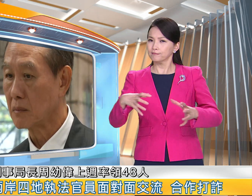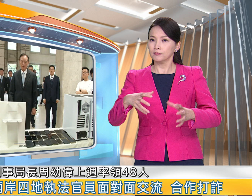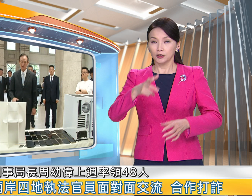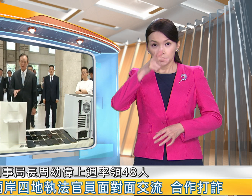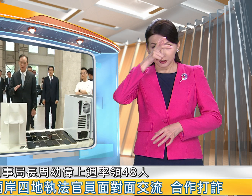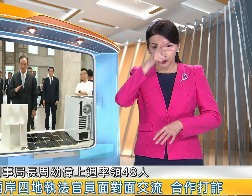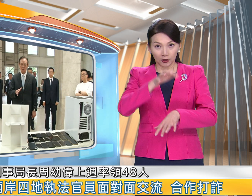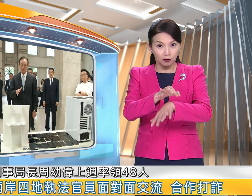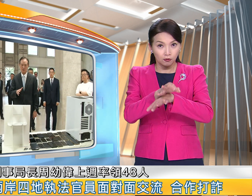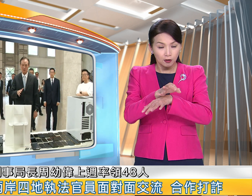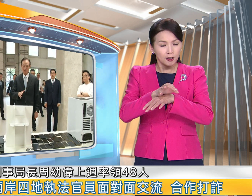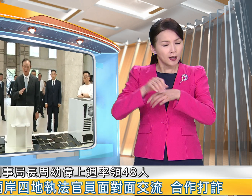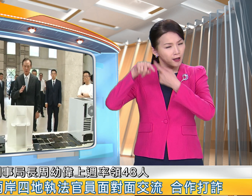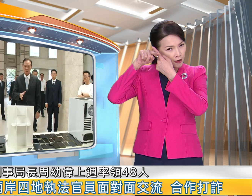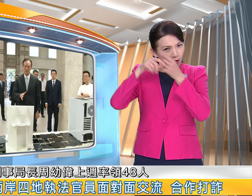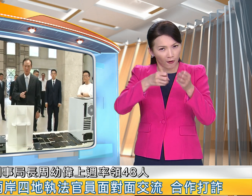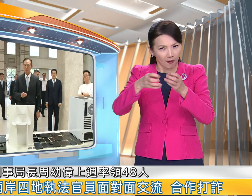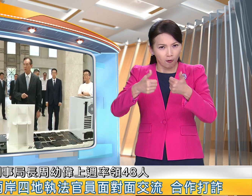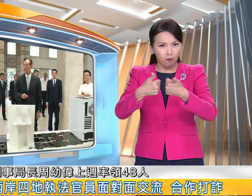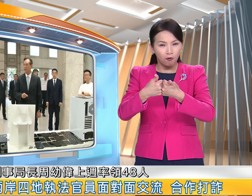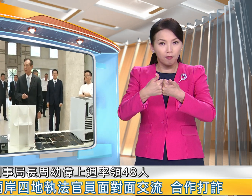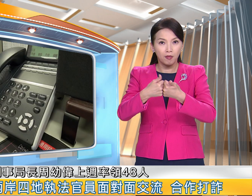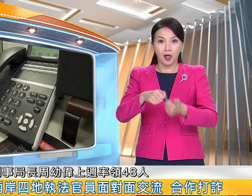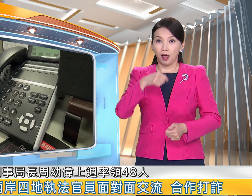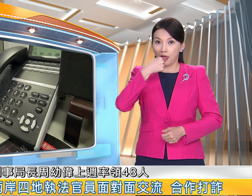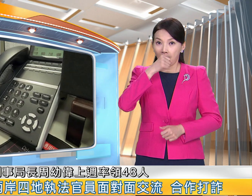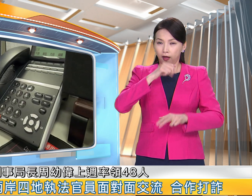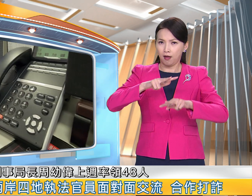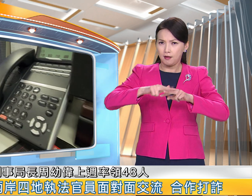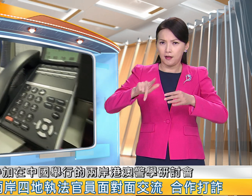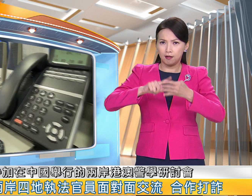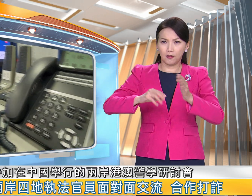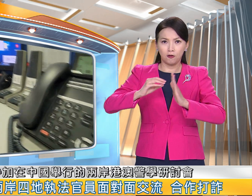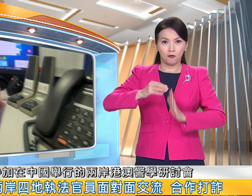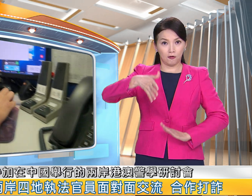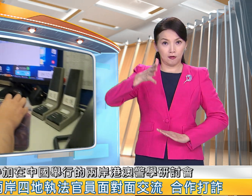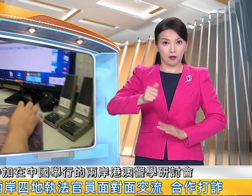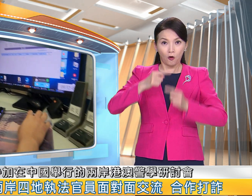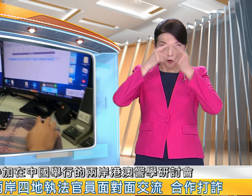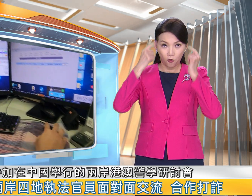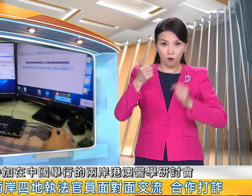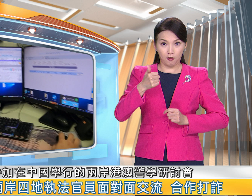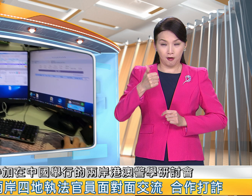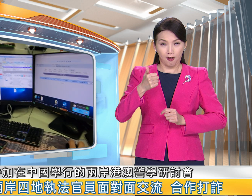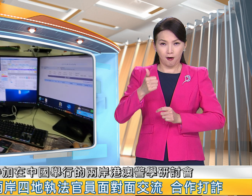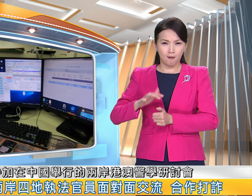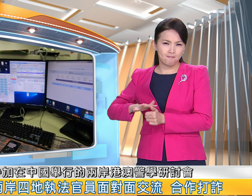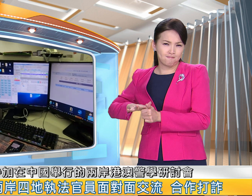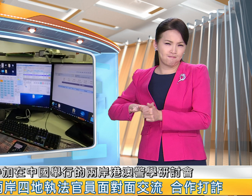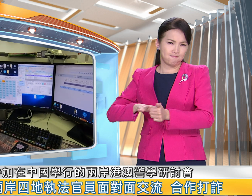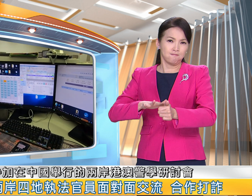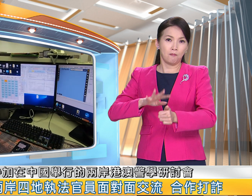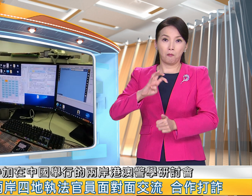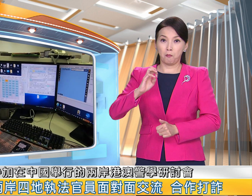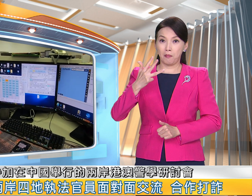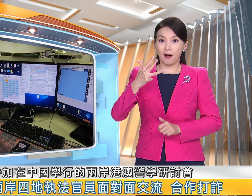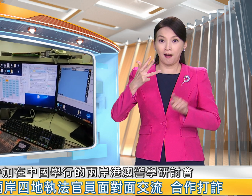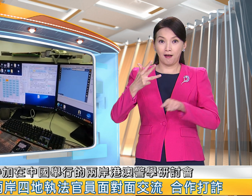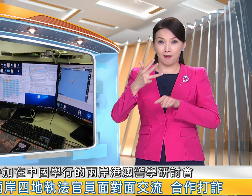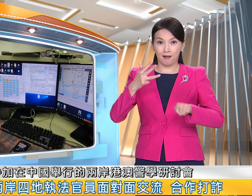48人参加在中国举行的两岸港澳警学研讨会，而这也是近